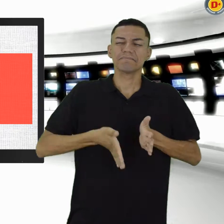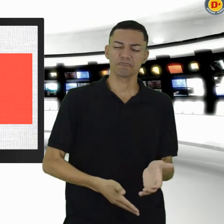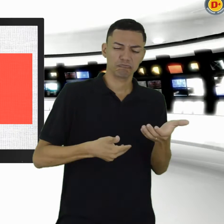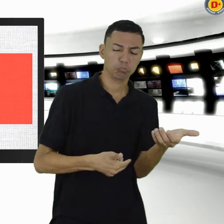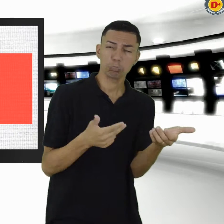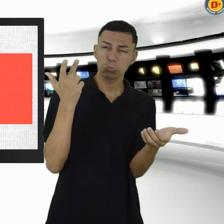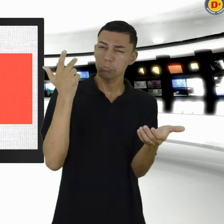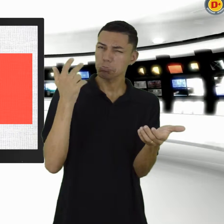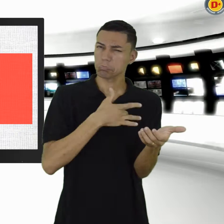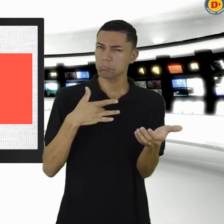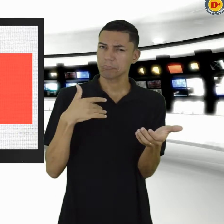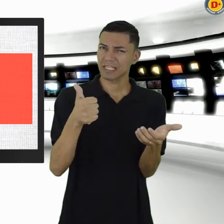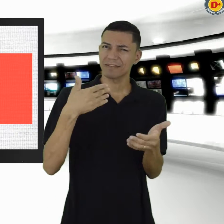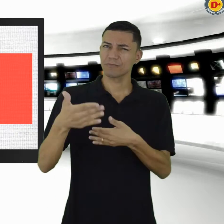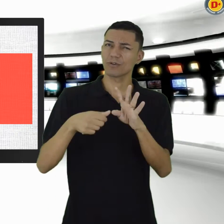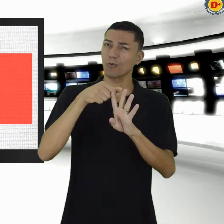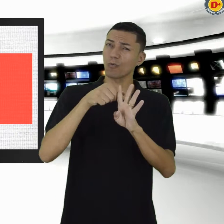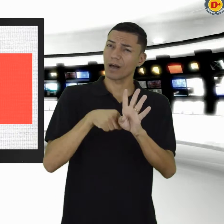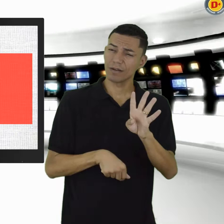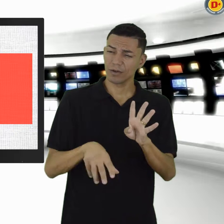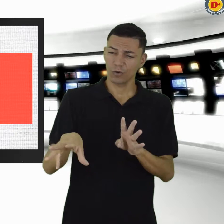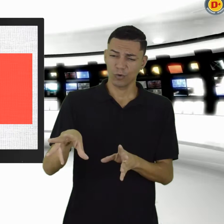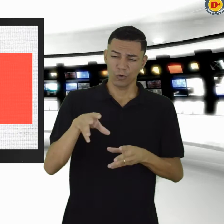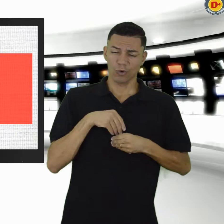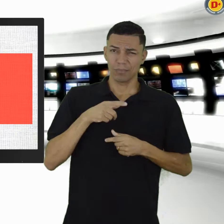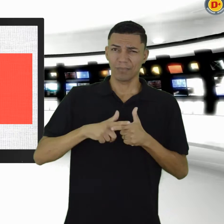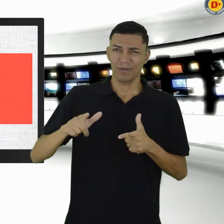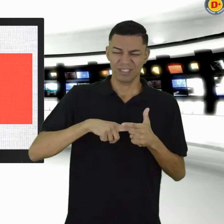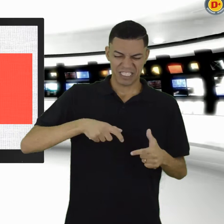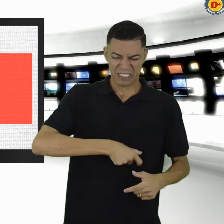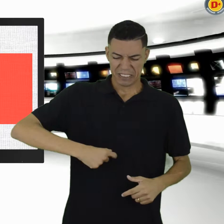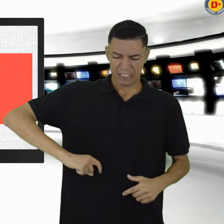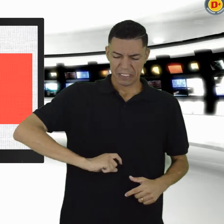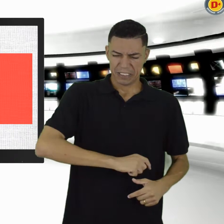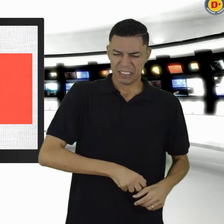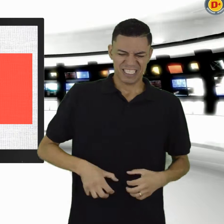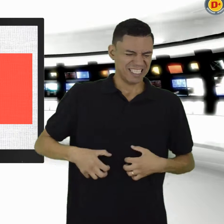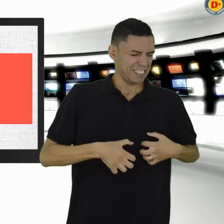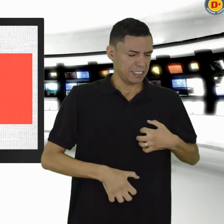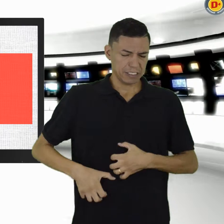de convulsões até uma parada cardiorrespiratória, que o sujeitou a uma condição